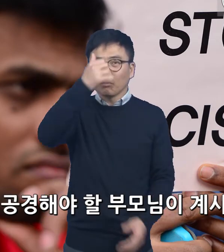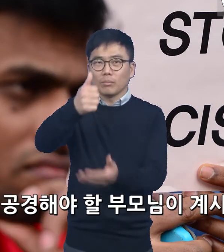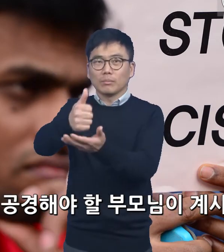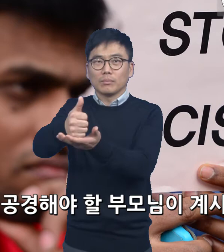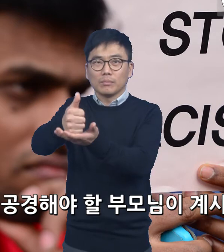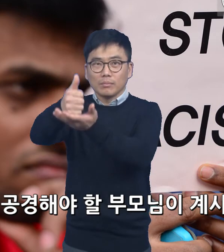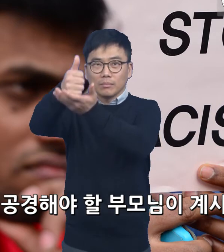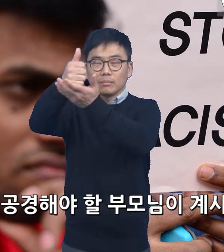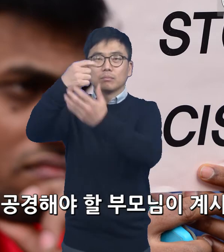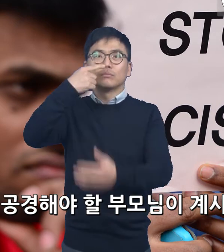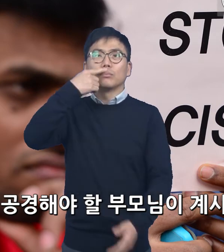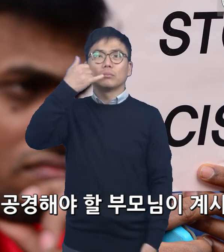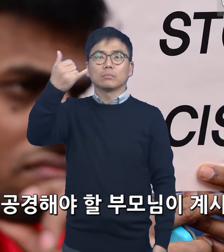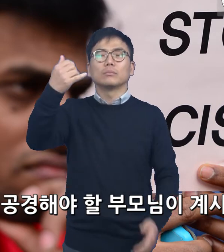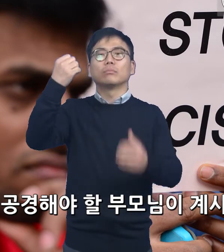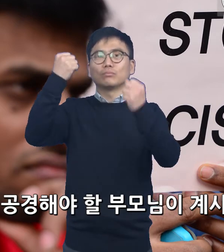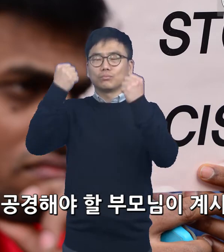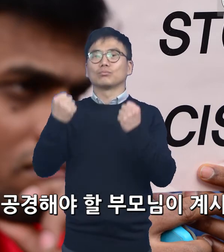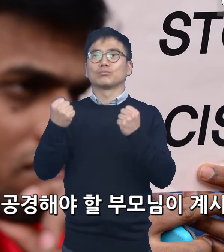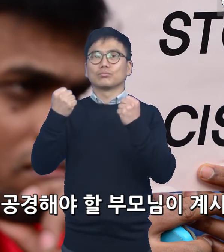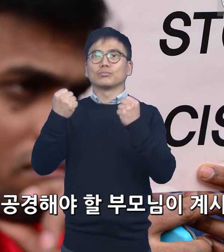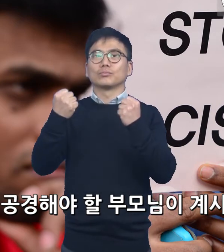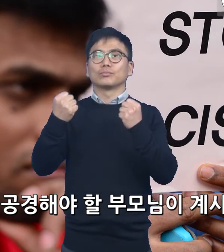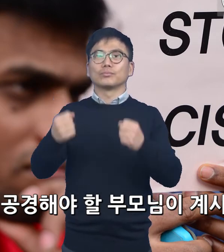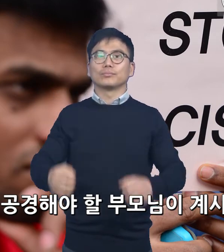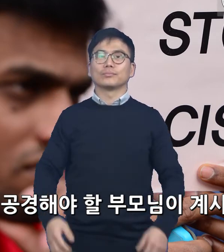또 공경해야 할 부모님이 계시죠.